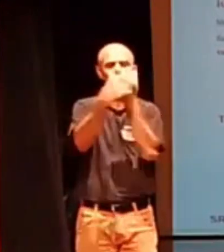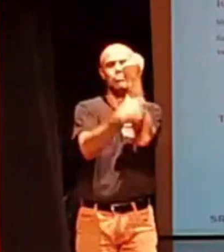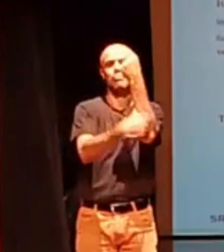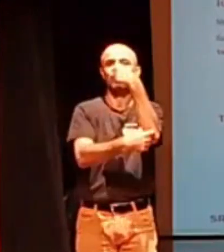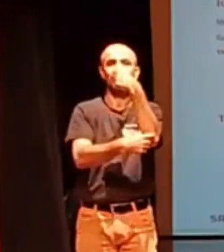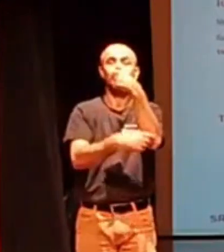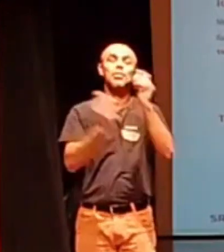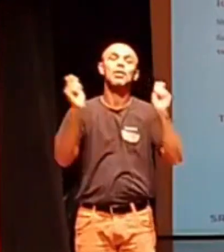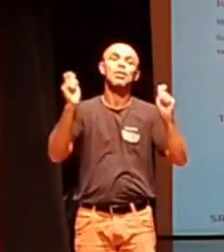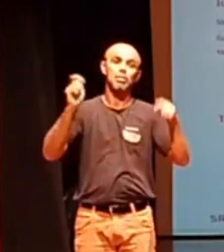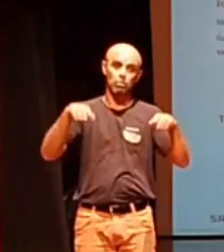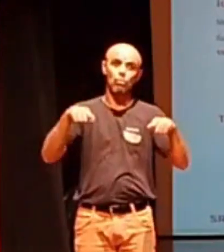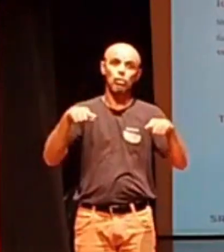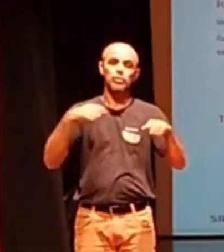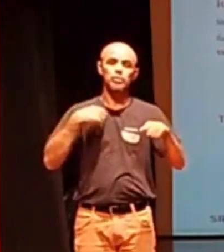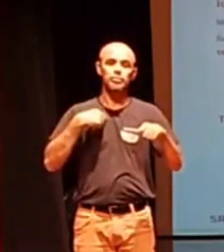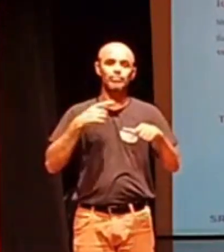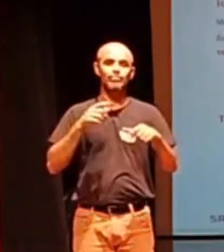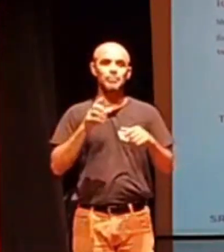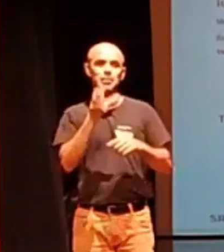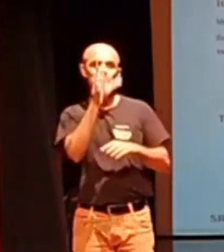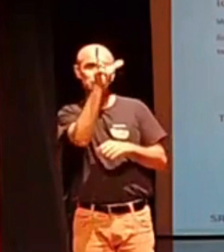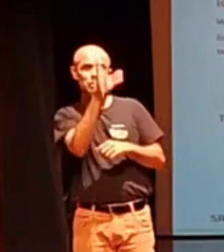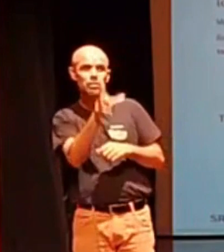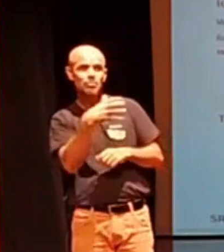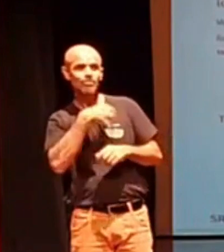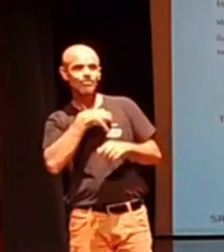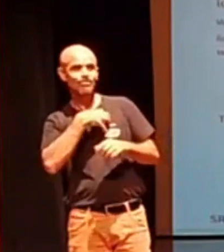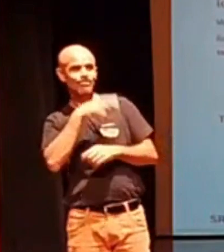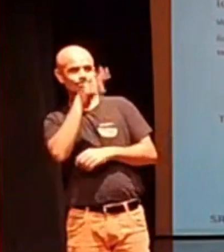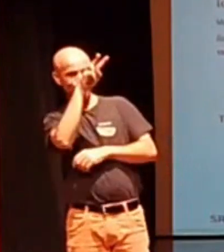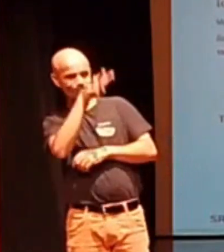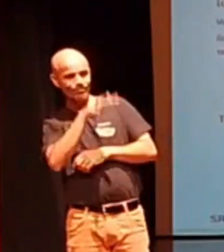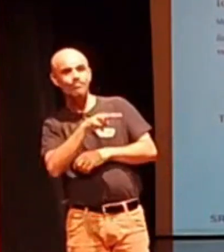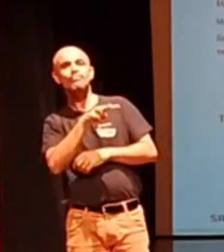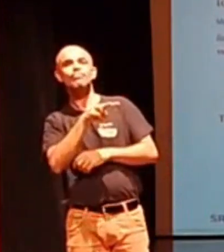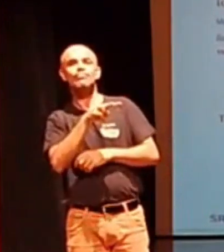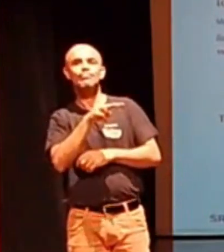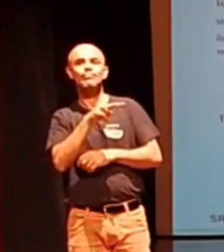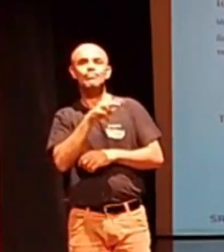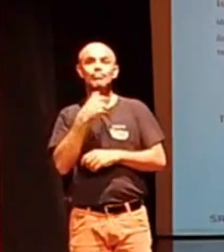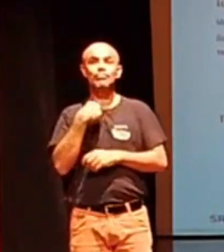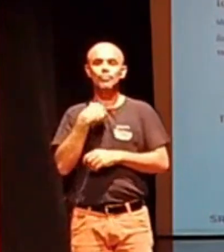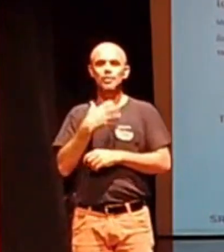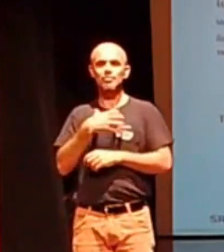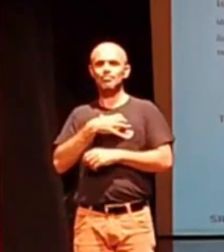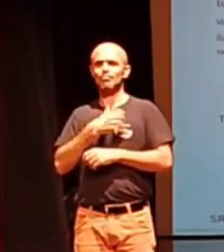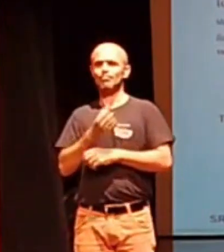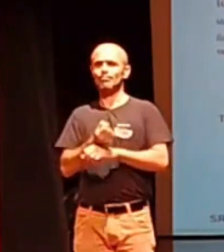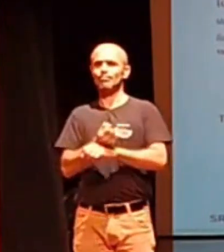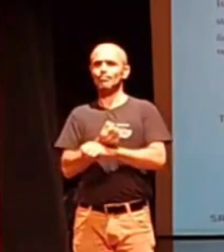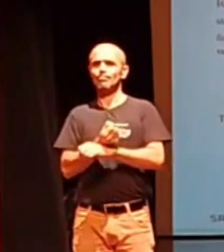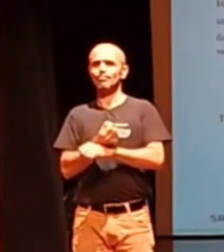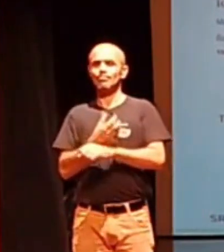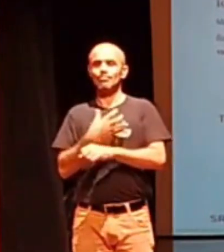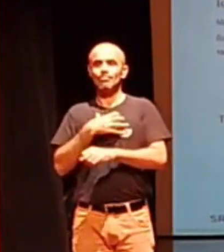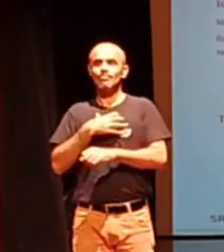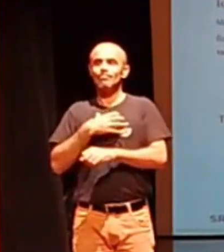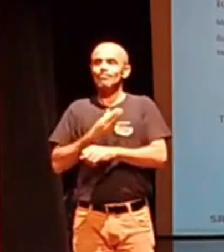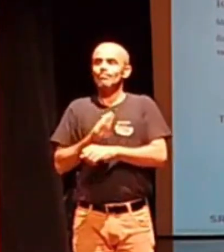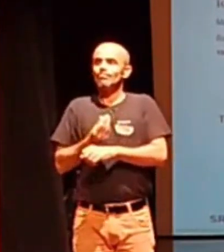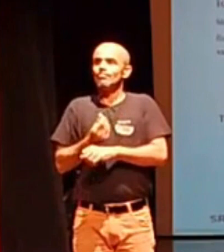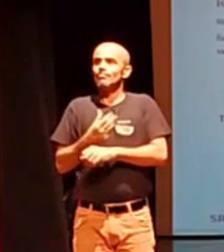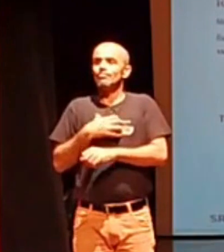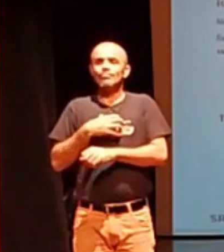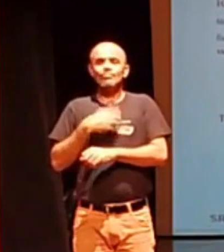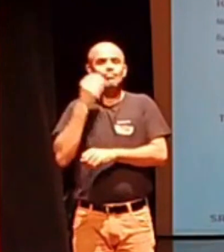levar a um aspecto, e aí a gente levando para o lado emocional, né? Eu posso até falar